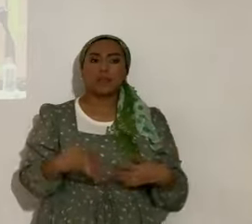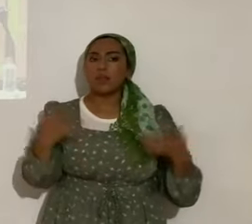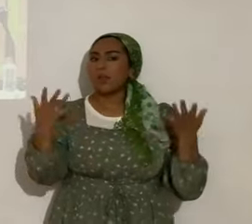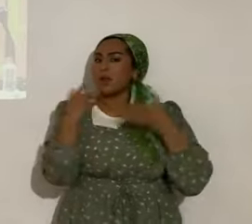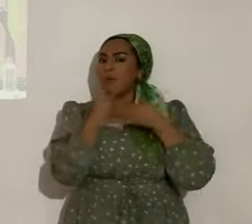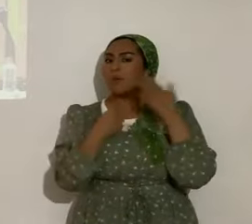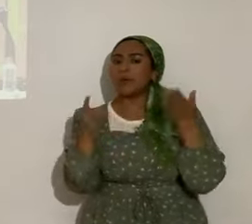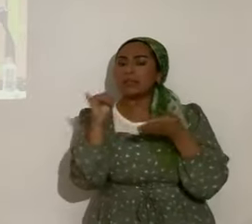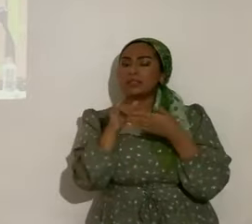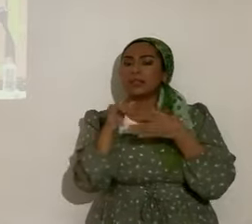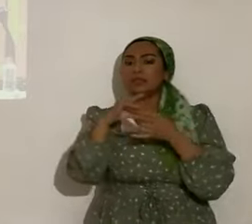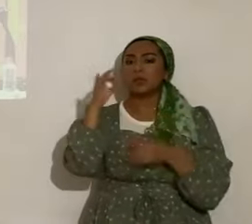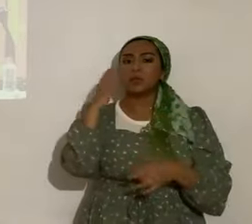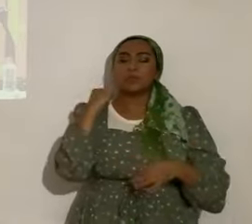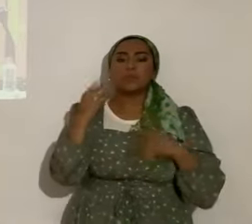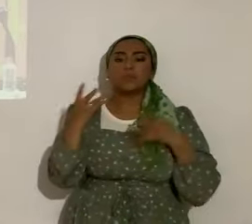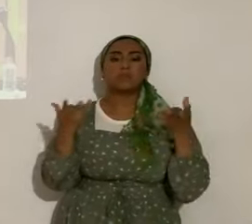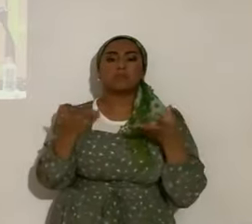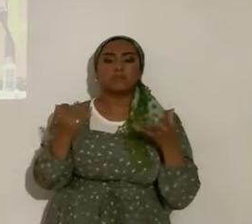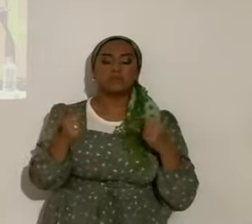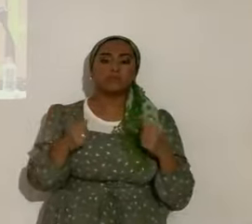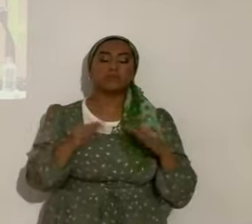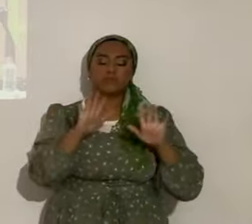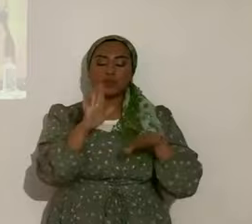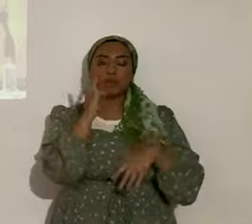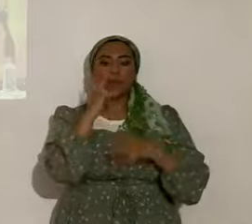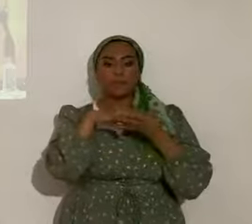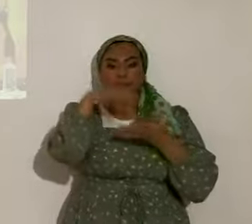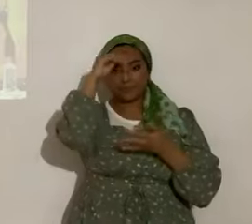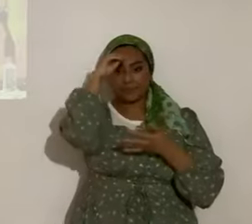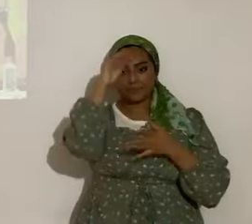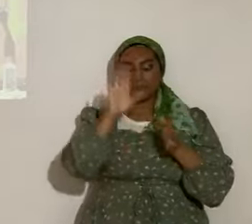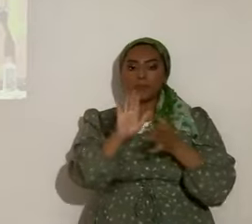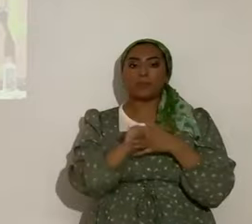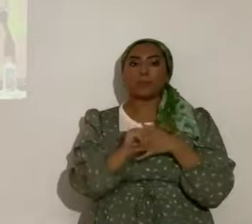eso de experiencia espiritual? Vamos a ver, miren, voy a empezar.